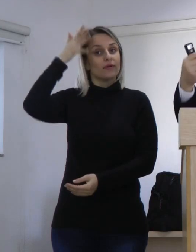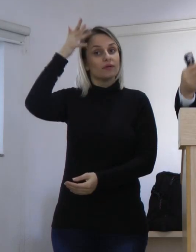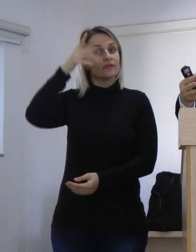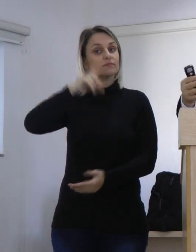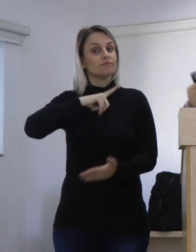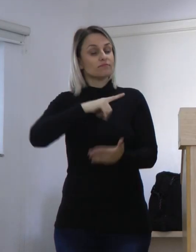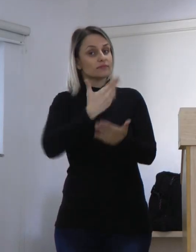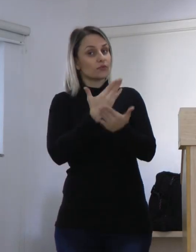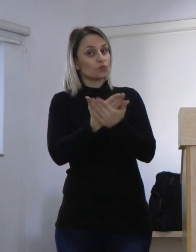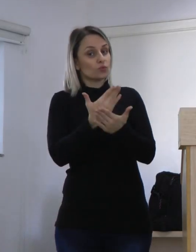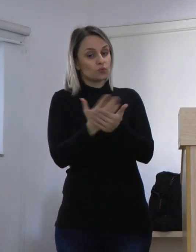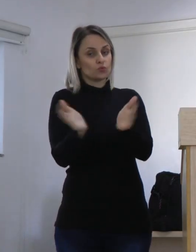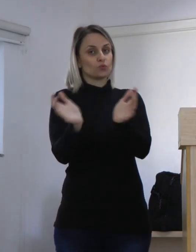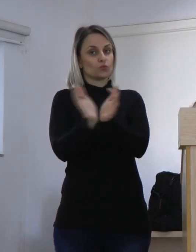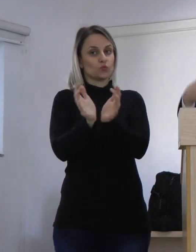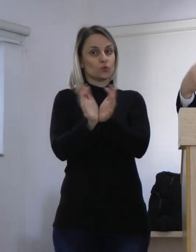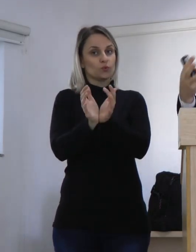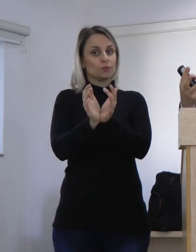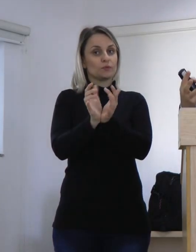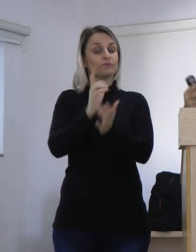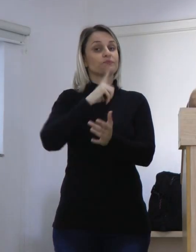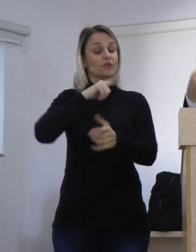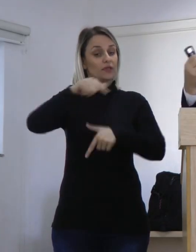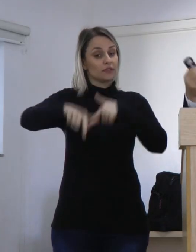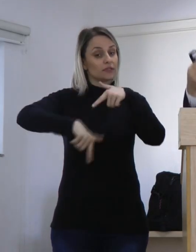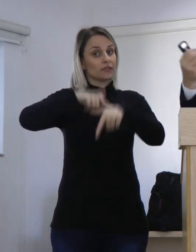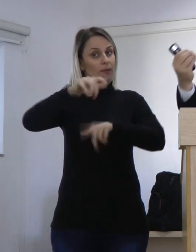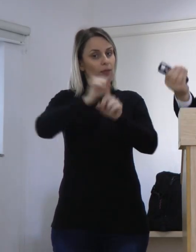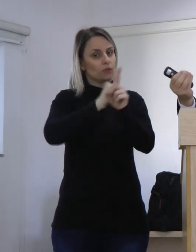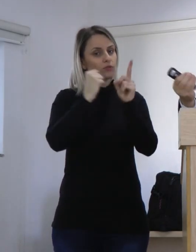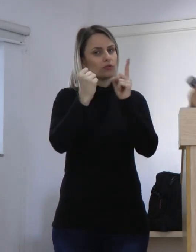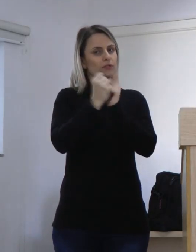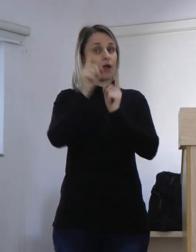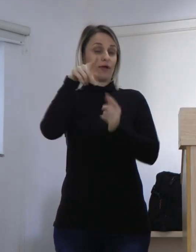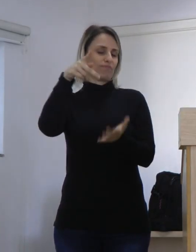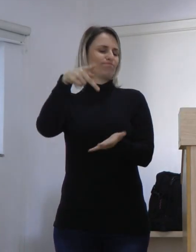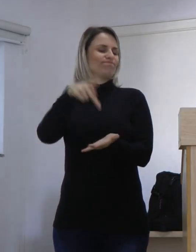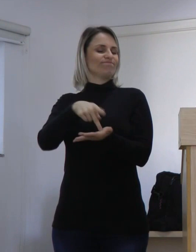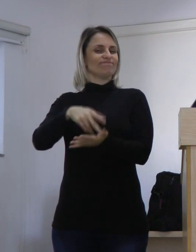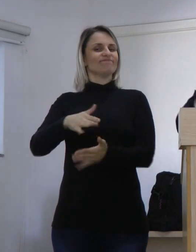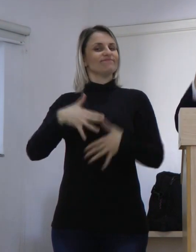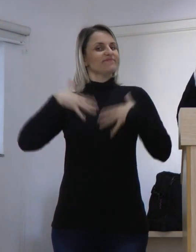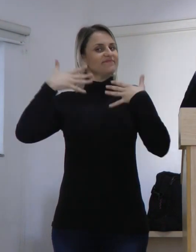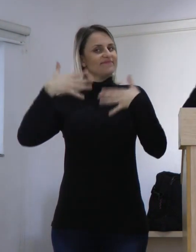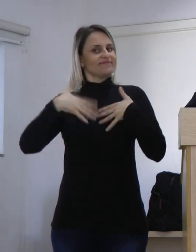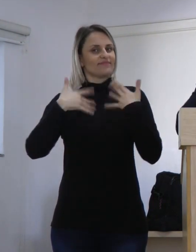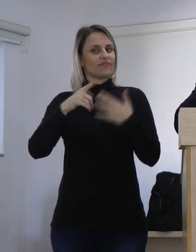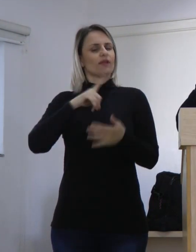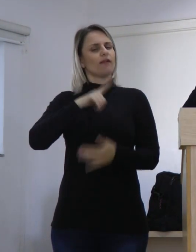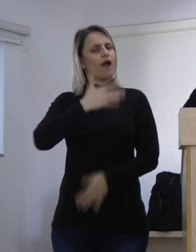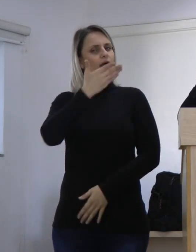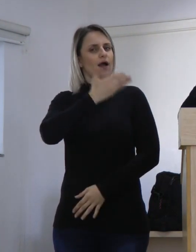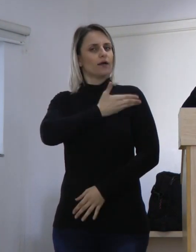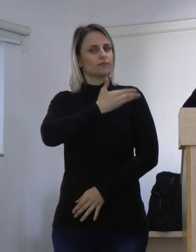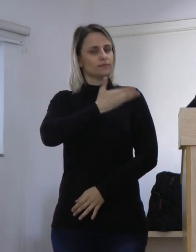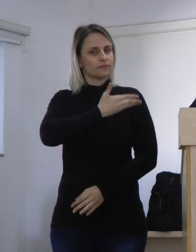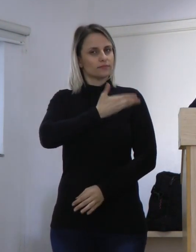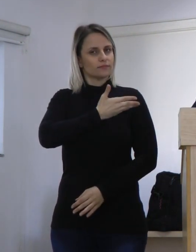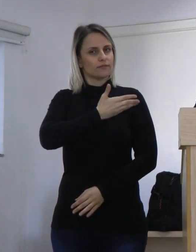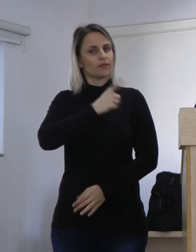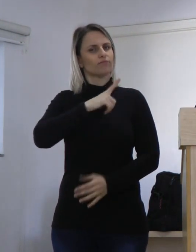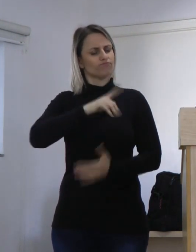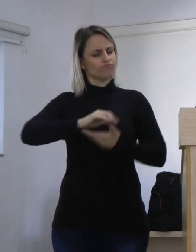tem estudos em grupo, que tem os trabalhos sociais que são verdadeiras alegrias, que tem muita amizade,